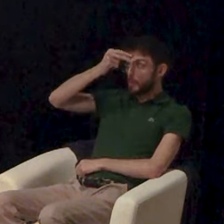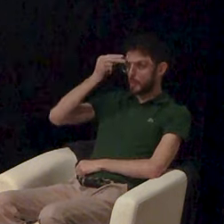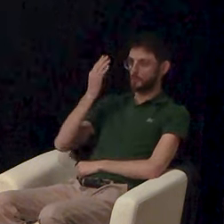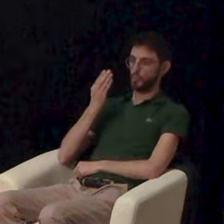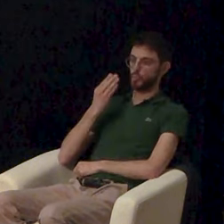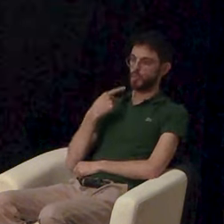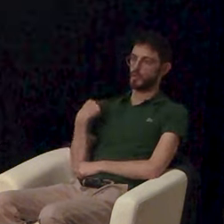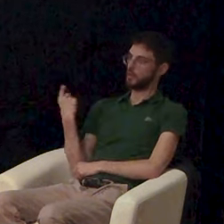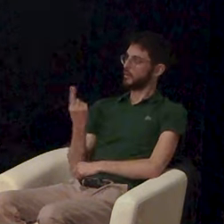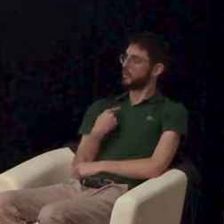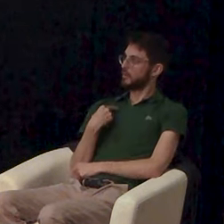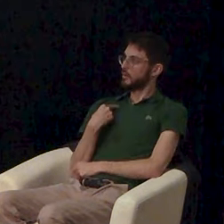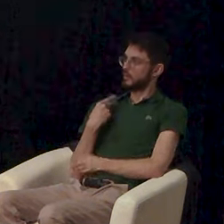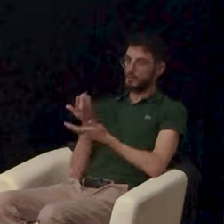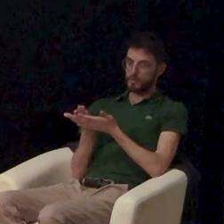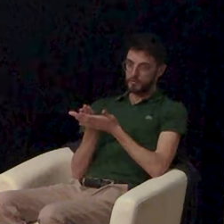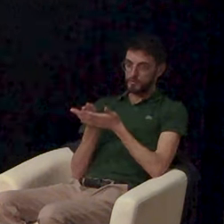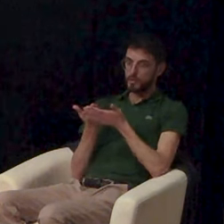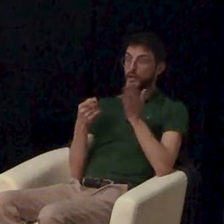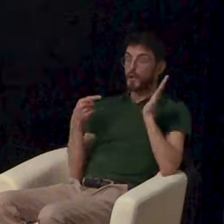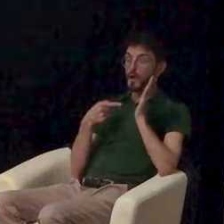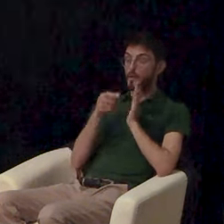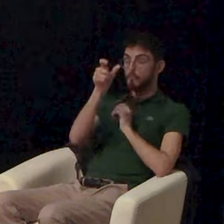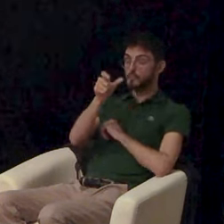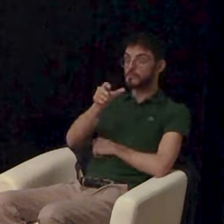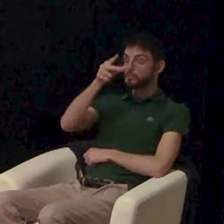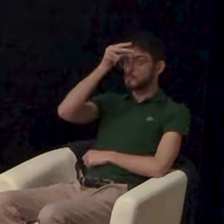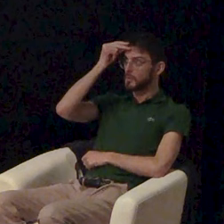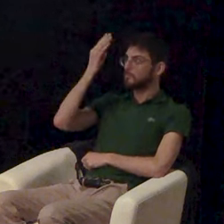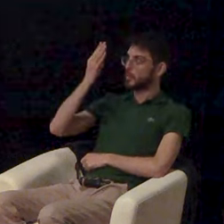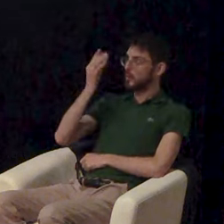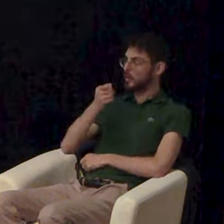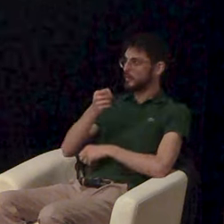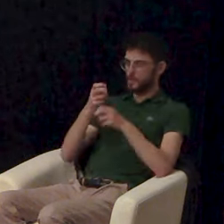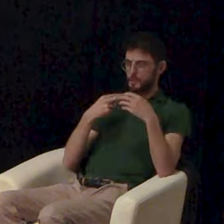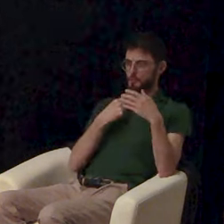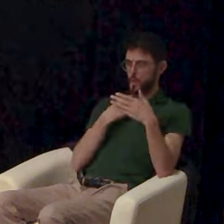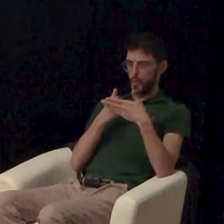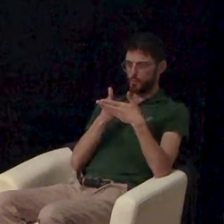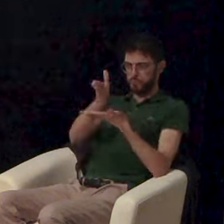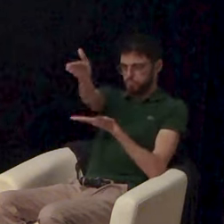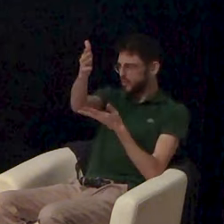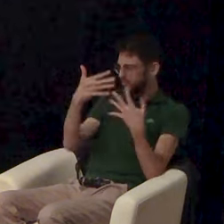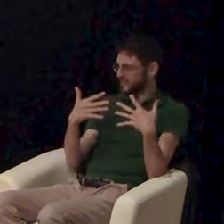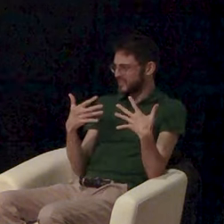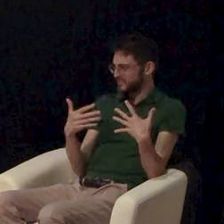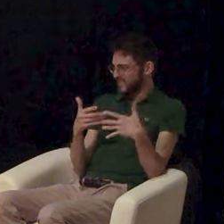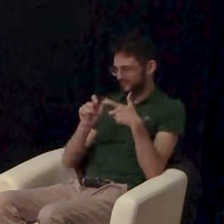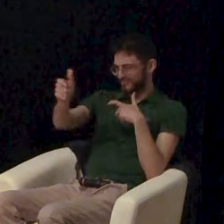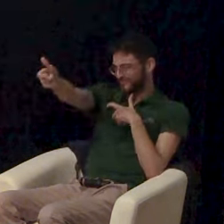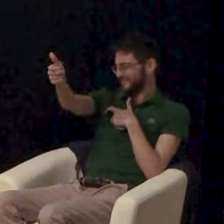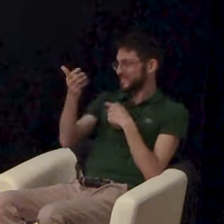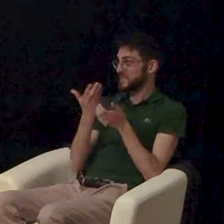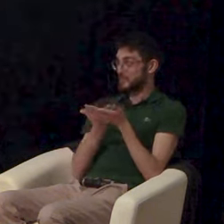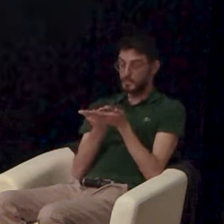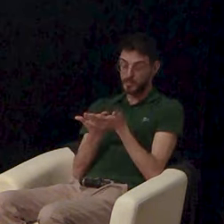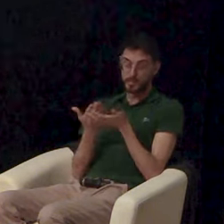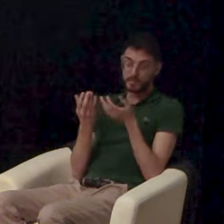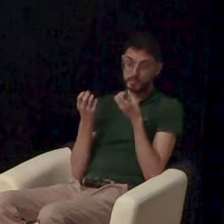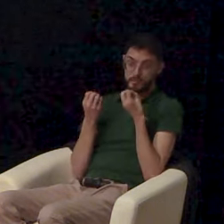sensibilisation. Même les référents handicap ne sont pas sensibilisés à tous les handicaps, donc ne comprennent pas